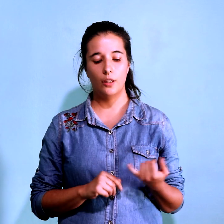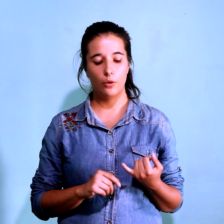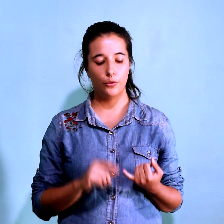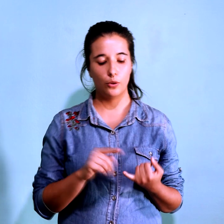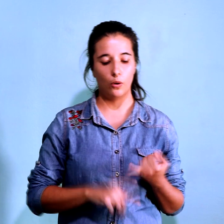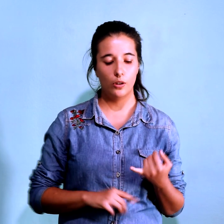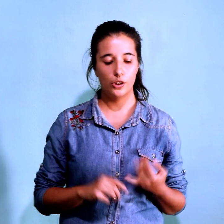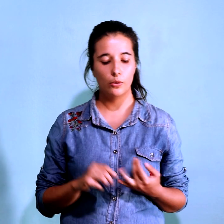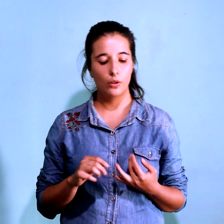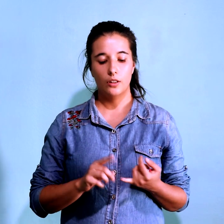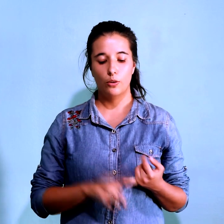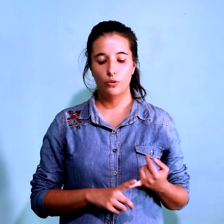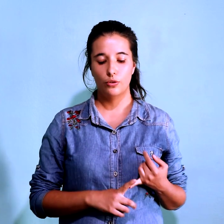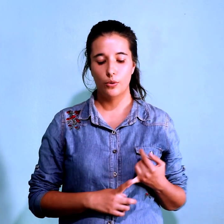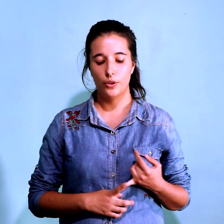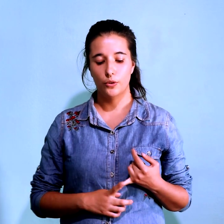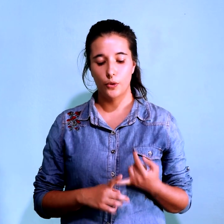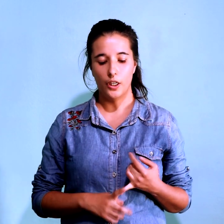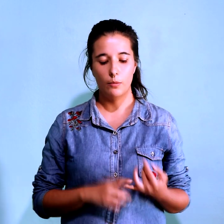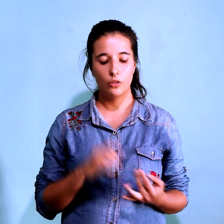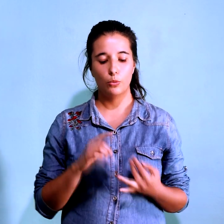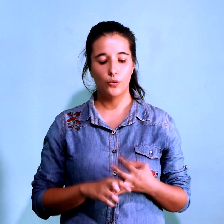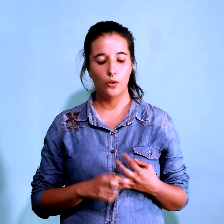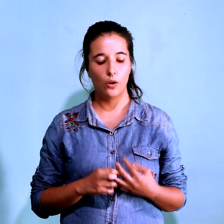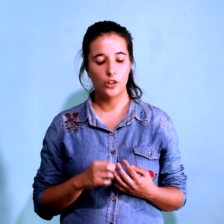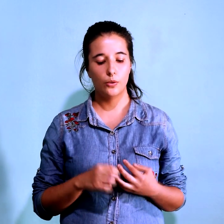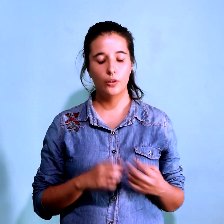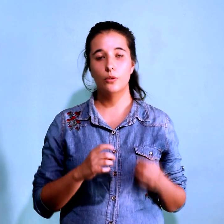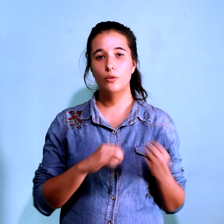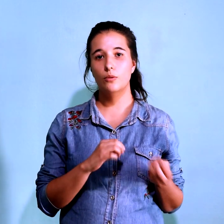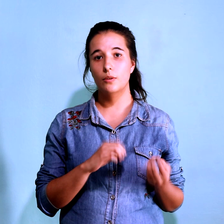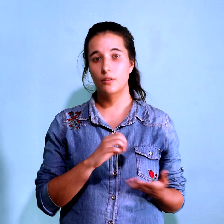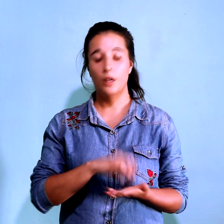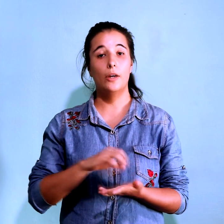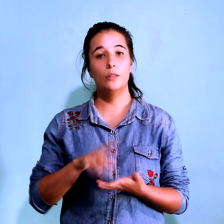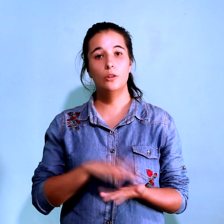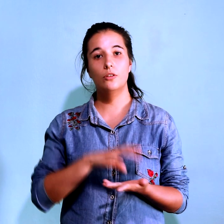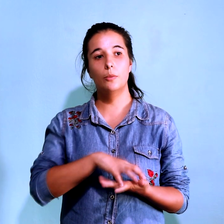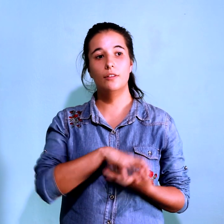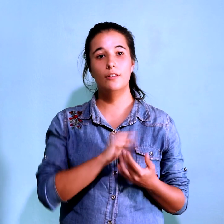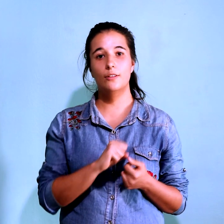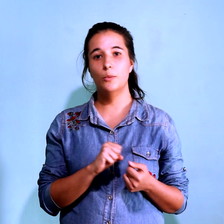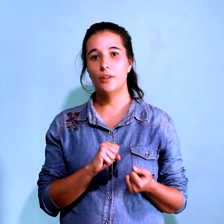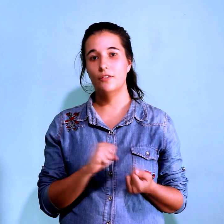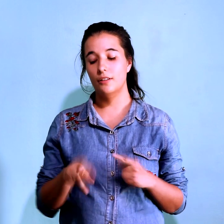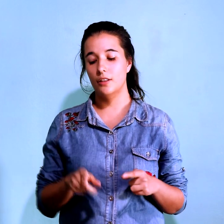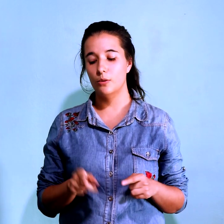sistema fonológico, que constitui os fonemas, o morfológico e todos os parâmetros que precisam para fazer com